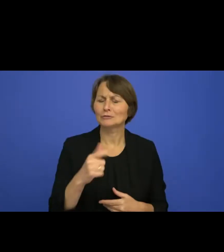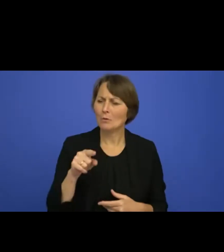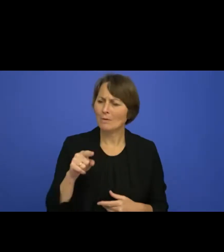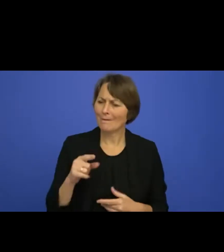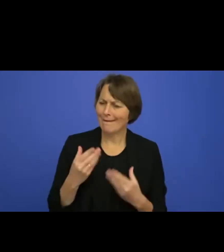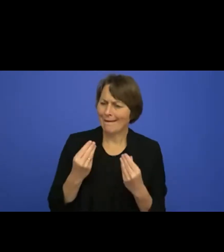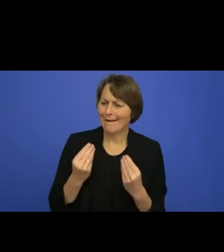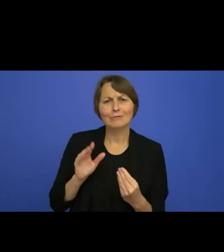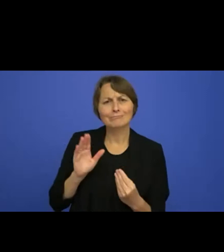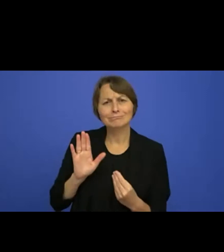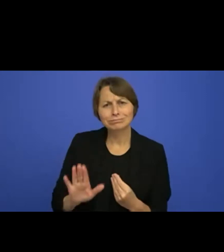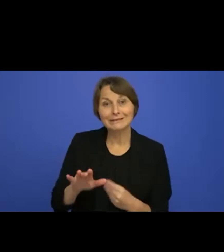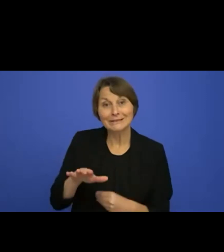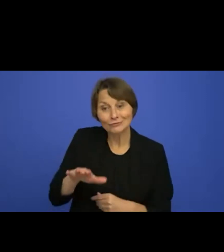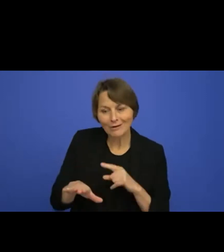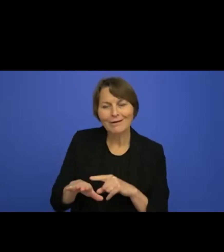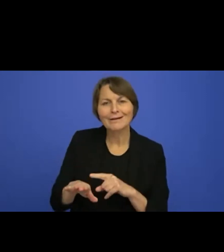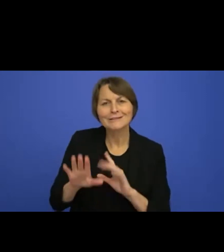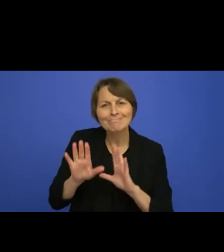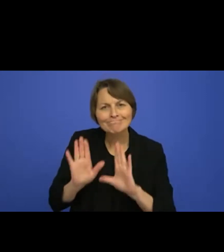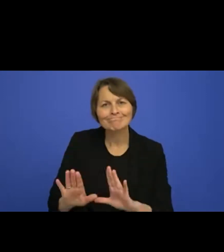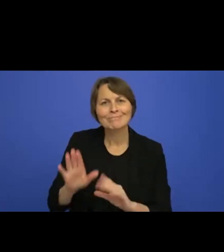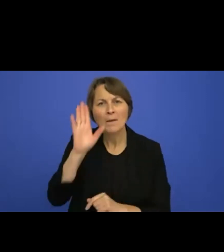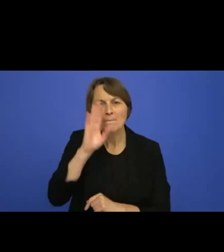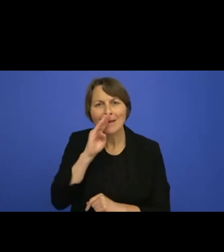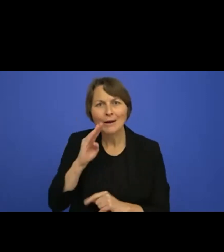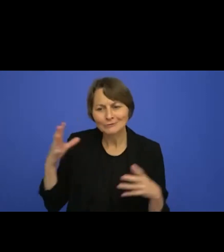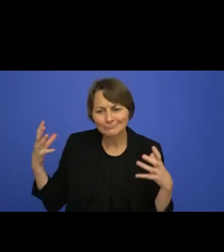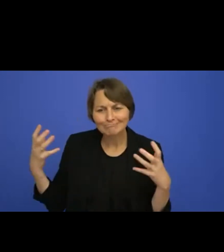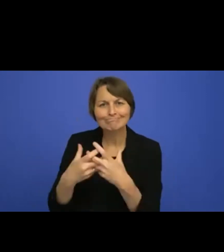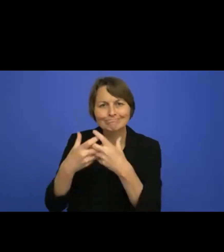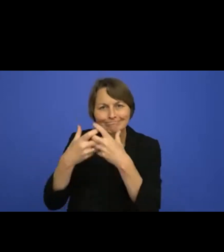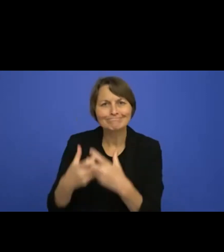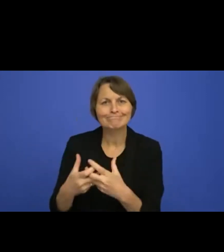sur le lien entre les parents et les enfants, les différentes opportunités.